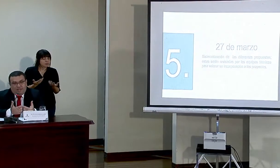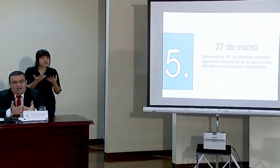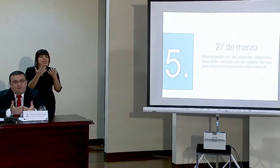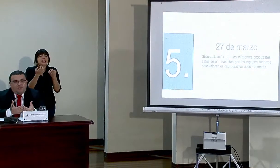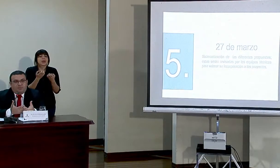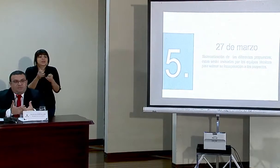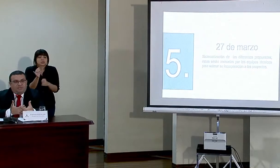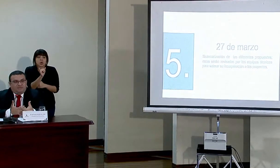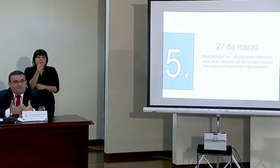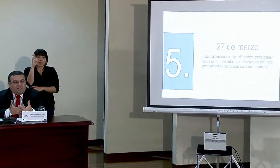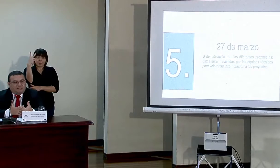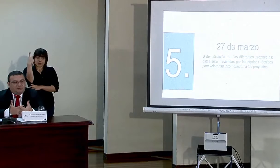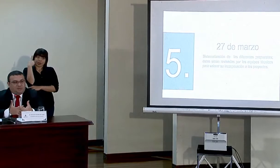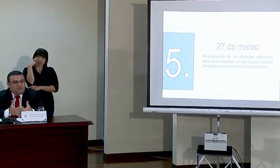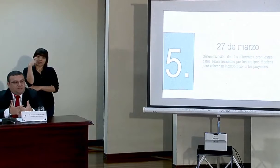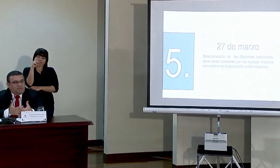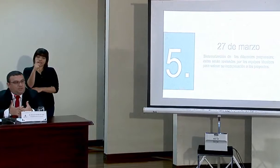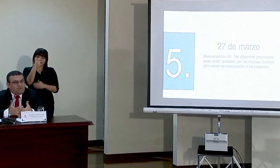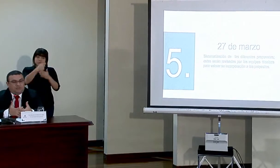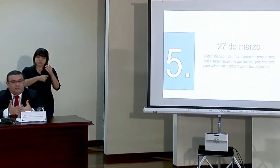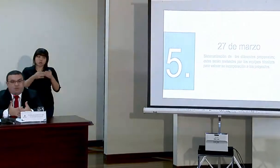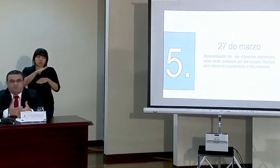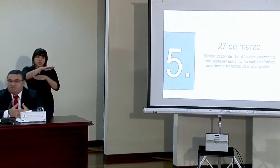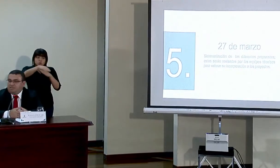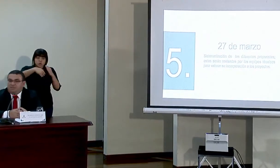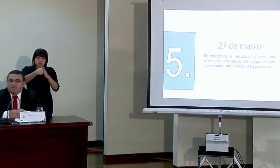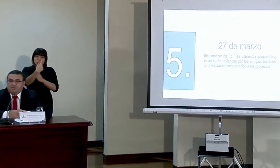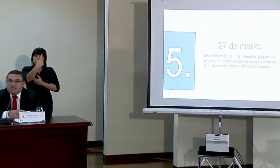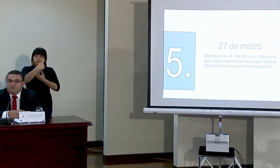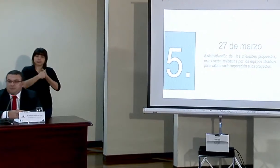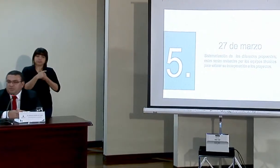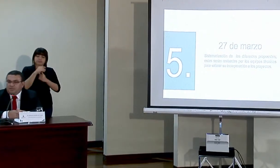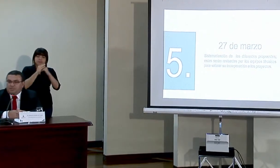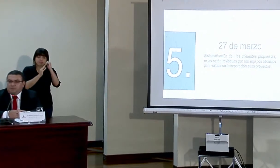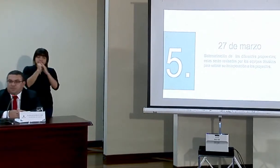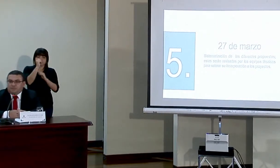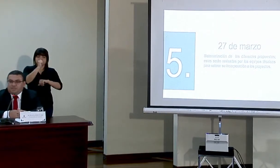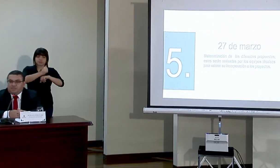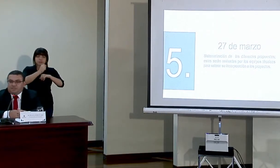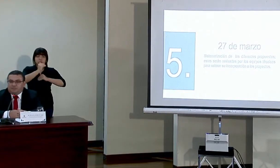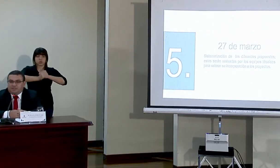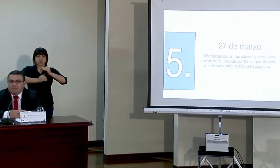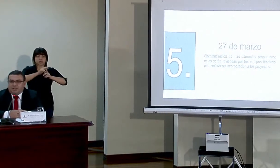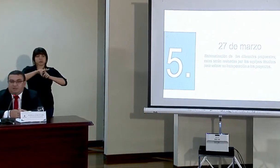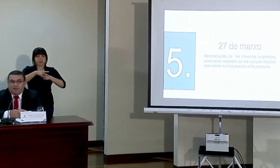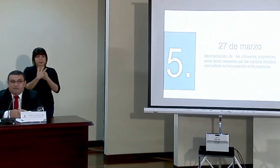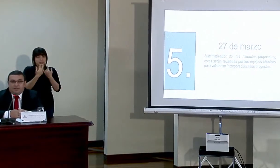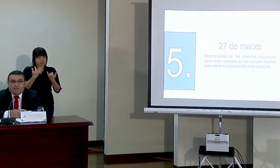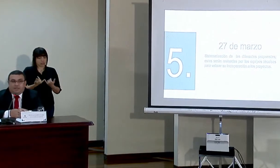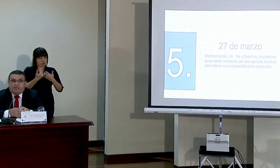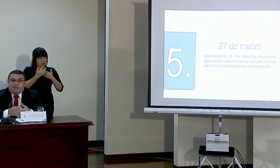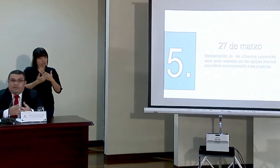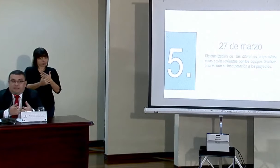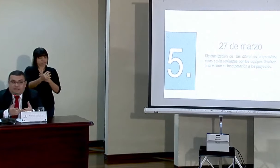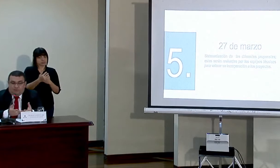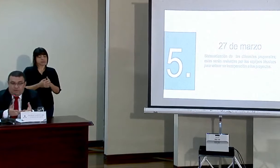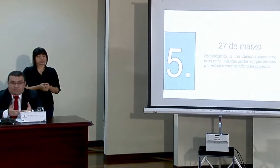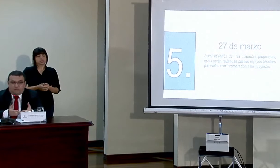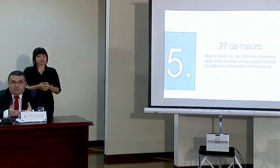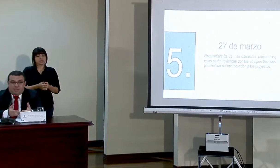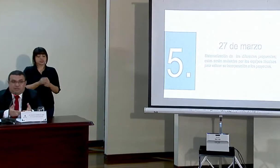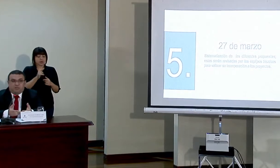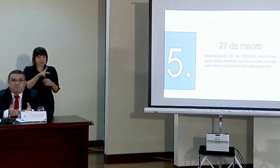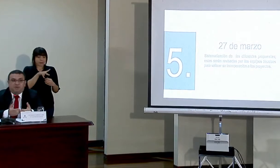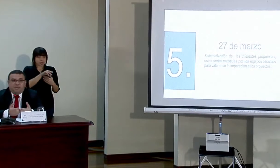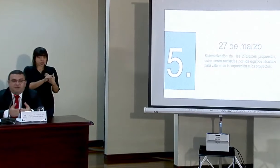que, tal y como la política fiscal se construye entre todos, todos participemos de la construcción de este proceso que se inicia a partir de ahora con